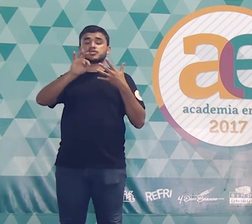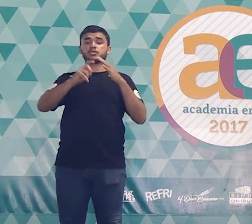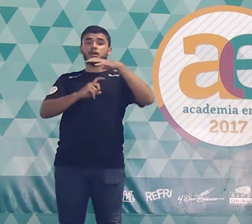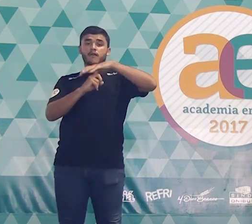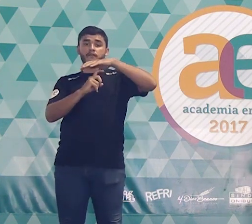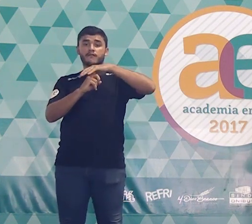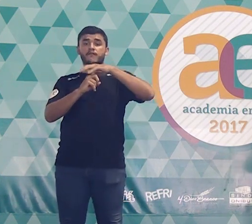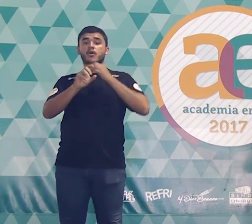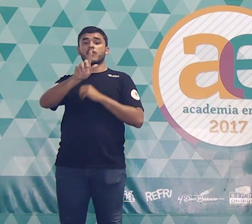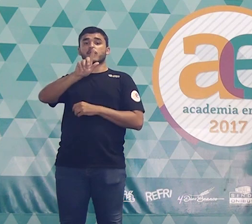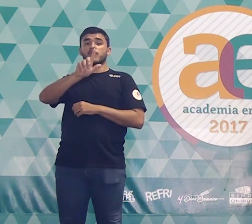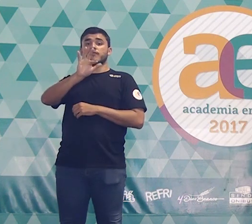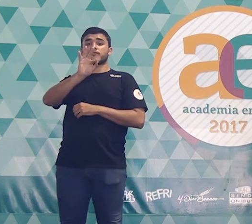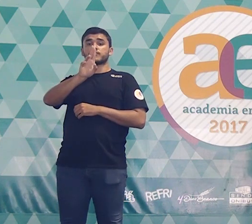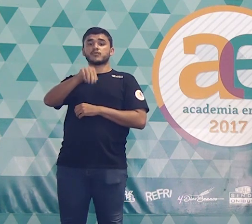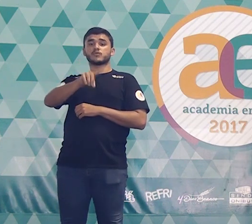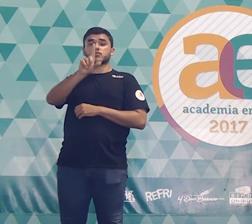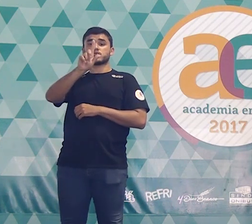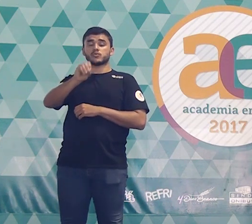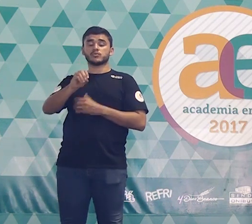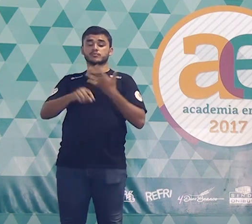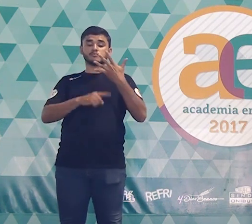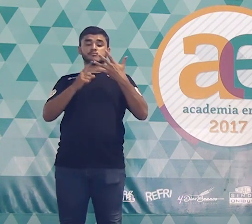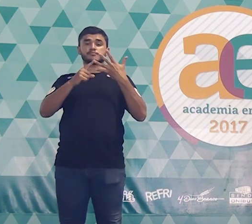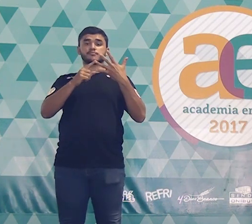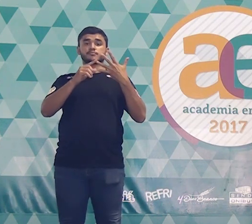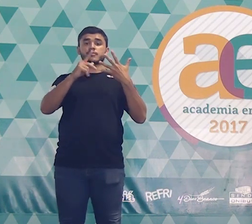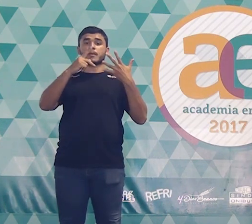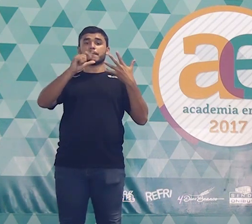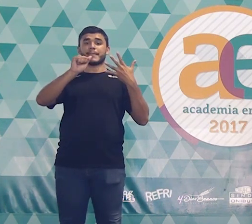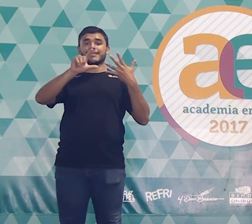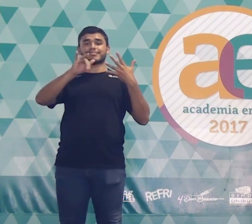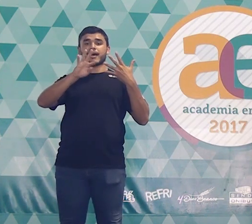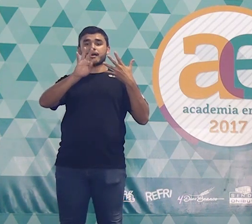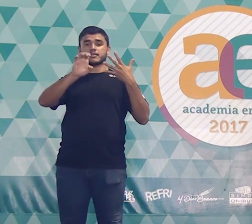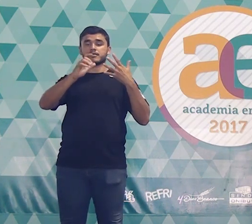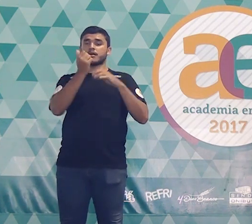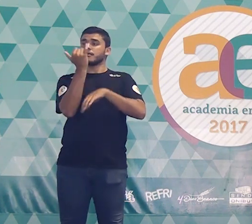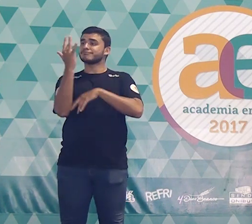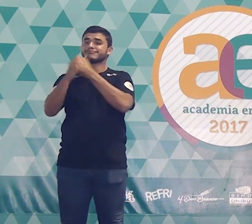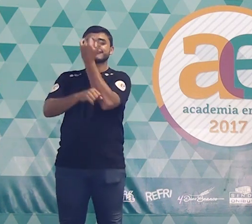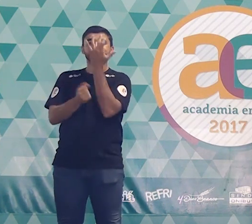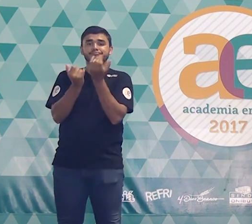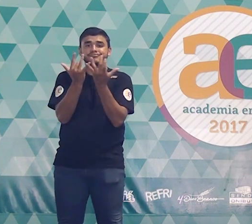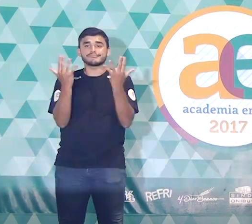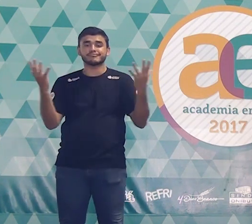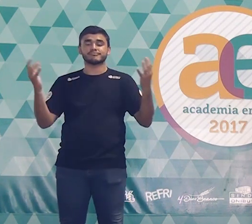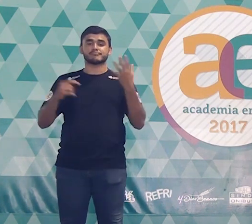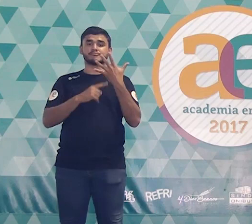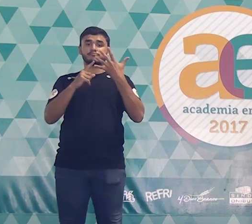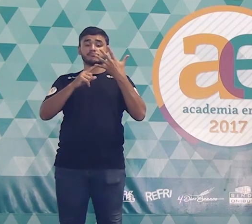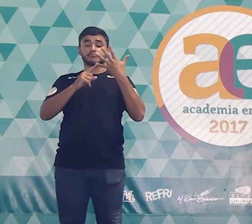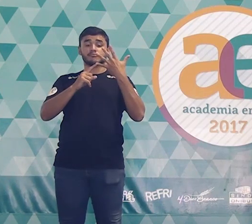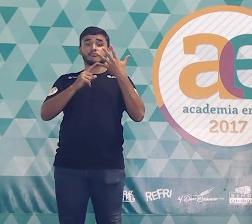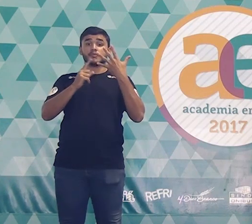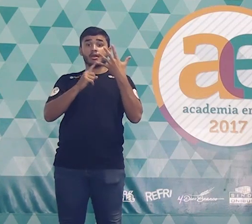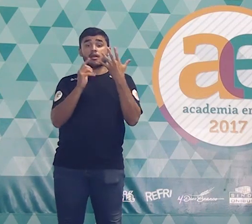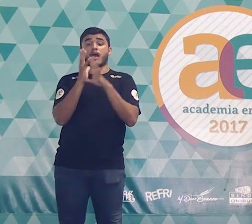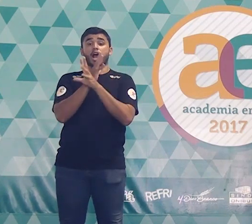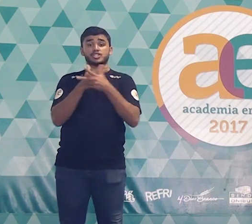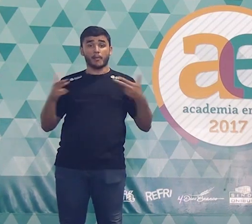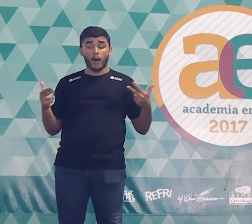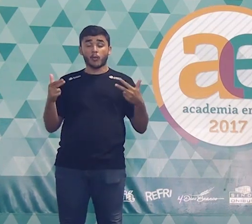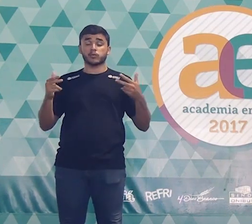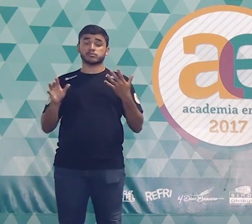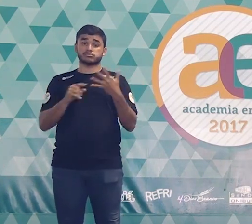isso mesmo. A gente vai falar o reino Plantae, vai trabalhar as plantas, e o reino Animalia, os animais. Aí você para e pensa um